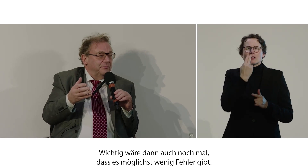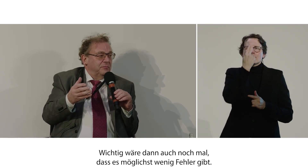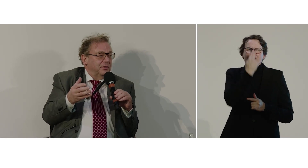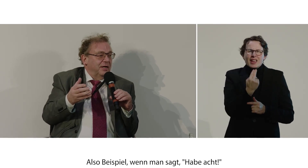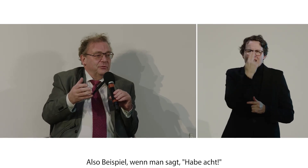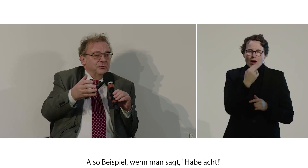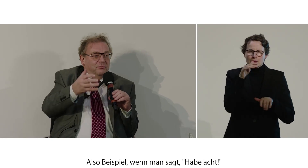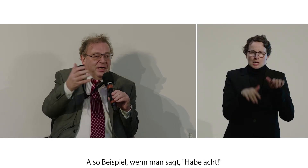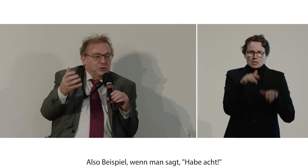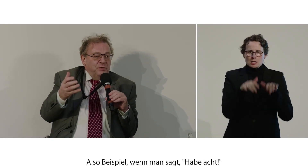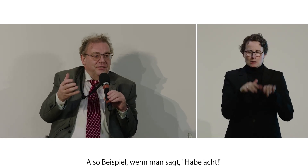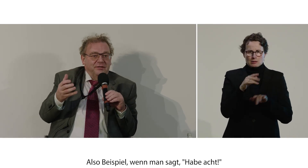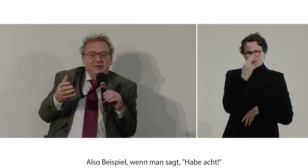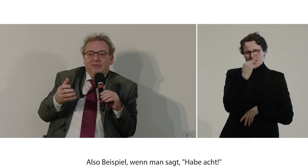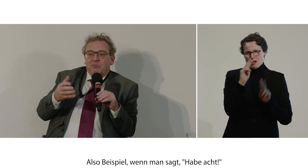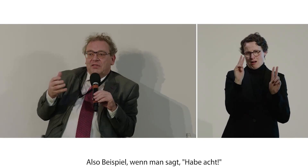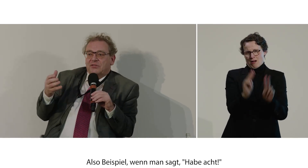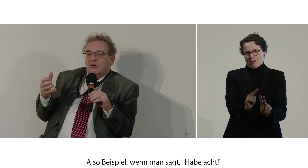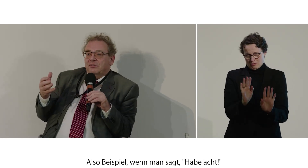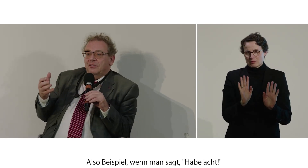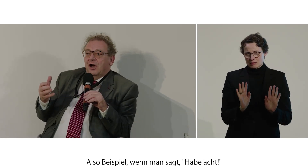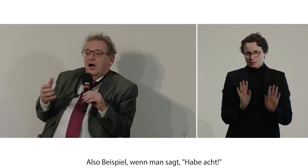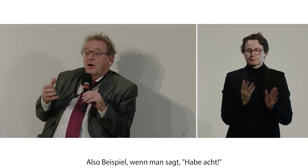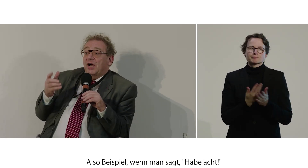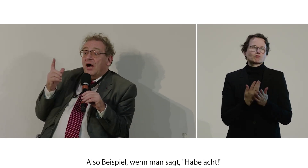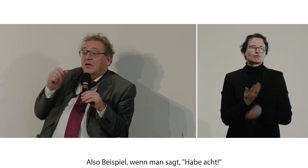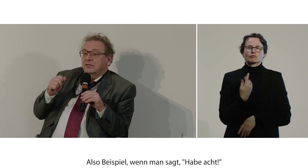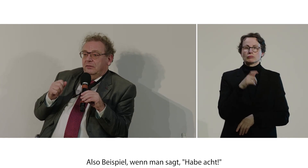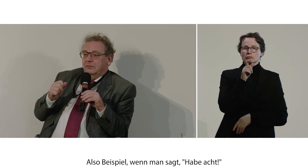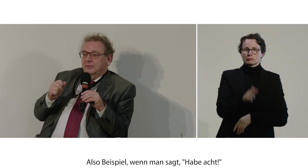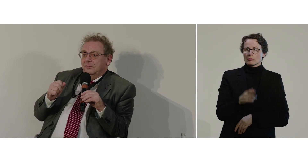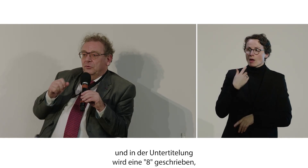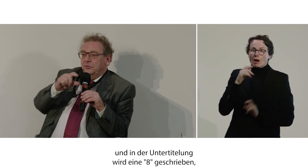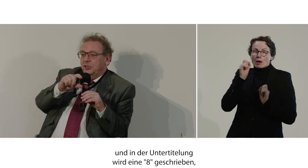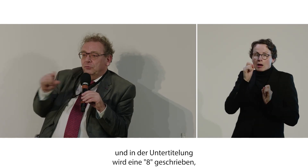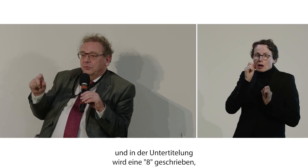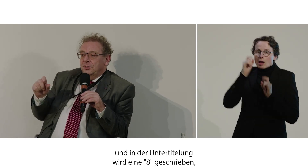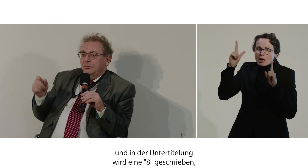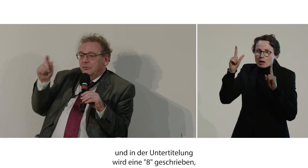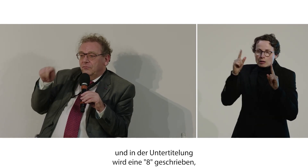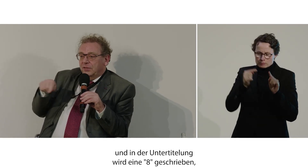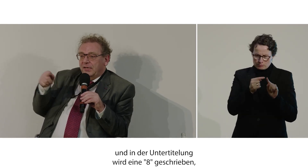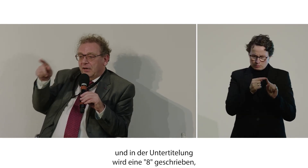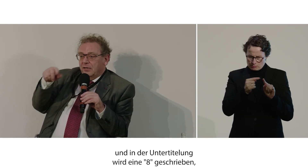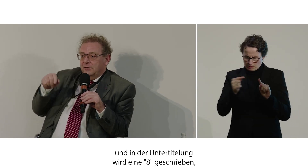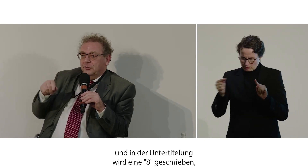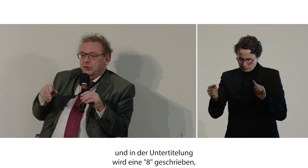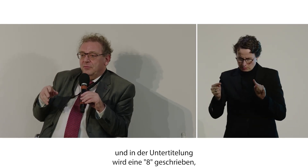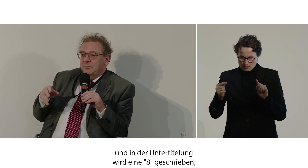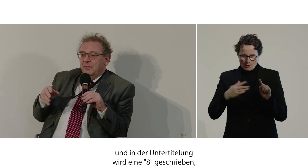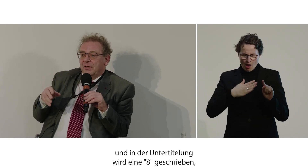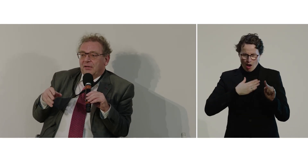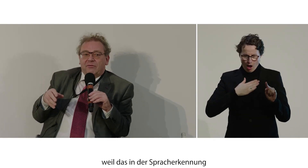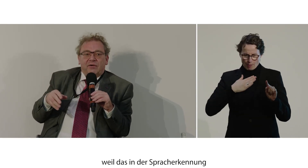gibt. Also Beispiel, wenn man sagt, habe 8 und in der Untertitelung wird dann 8